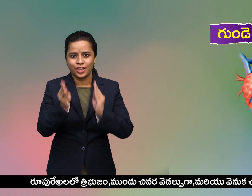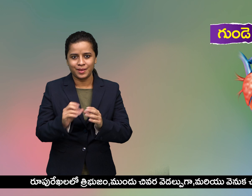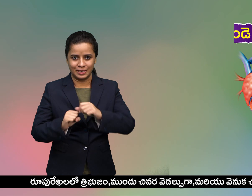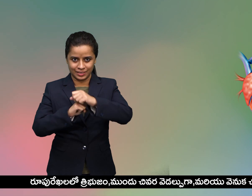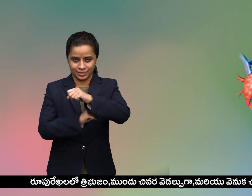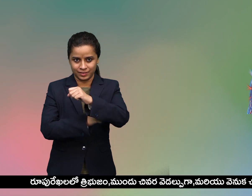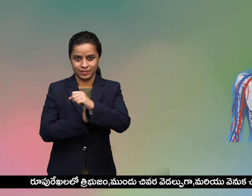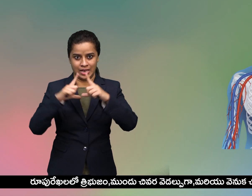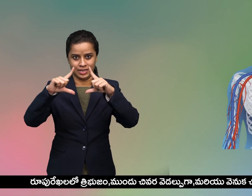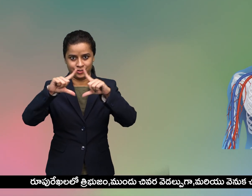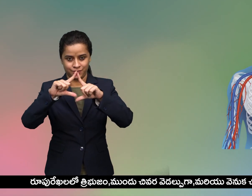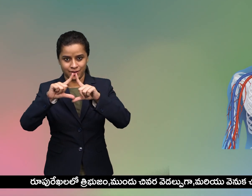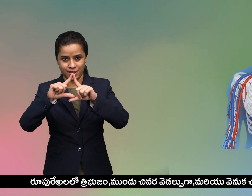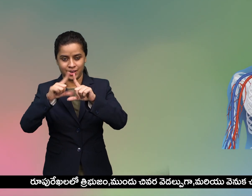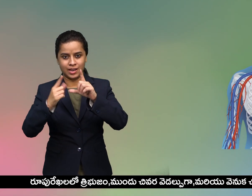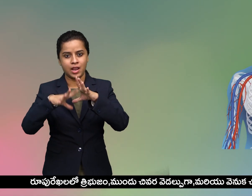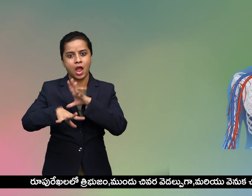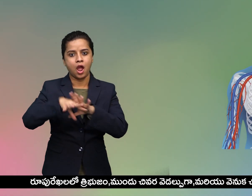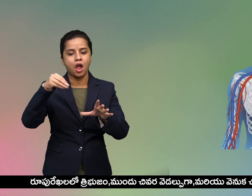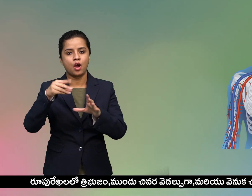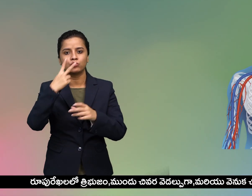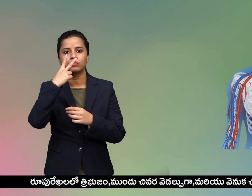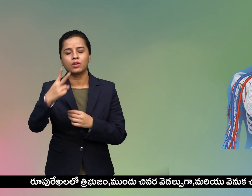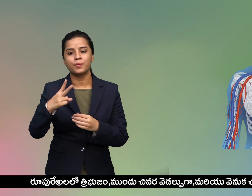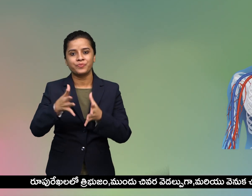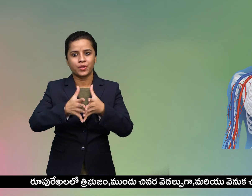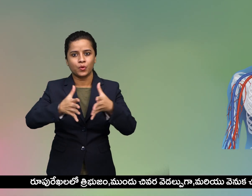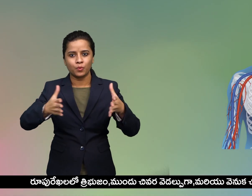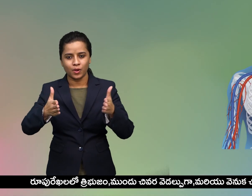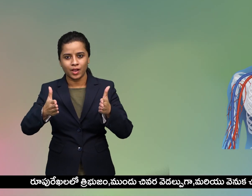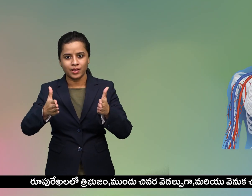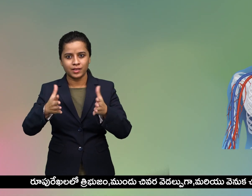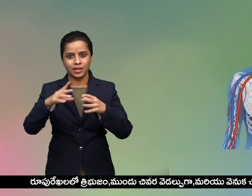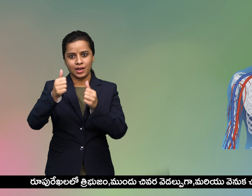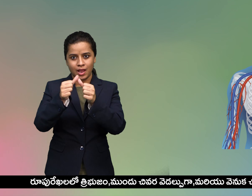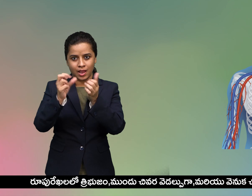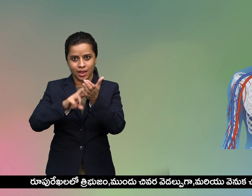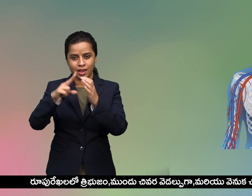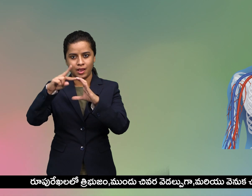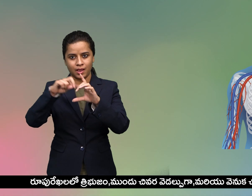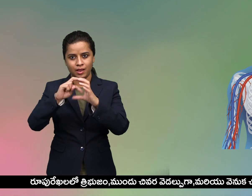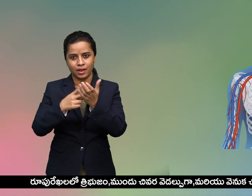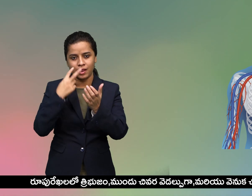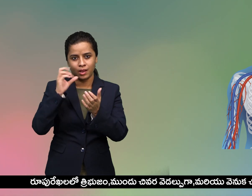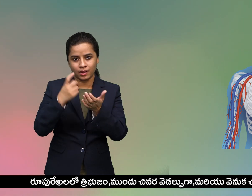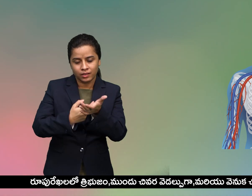రూపురేఖలలో త్రిభుజం, ముందు చివర వెడల్పుగా మరియు వెనుక చివర సన్నగా ఉంటుంది.